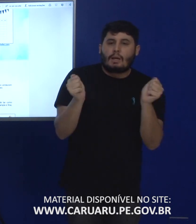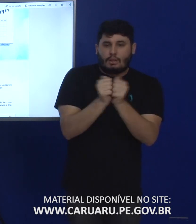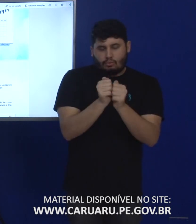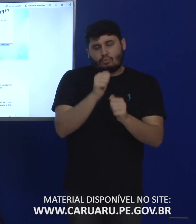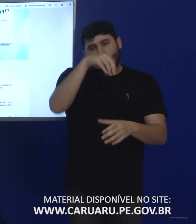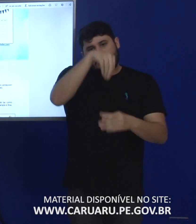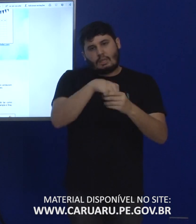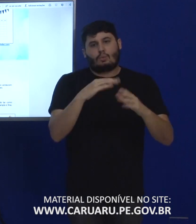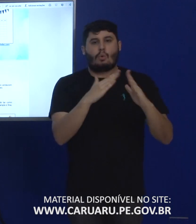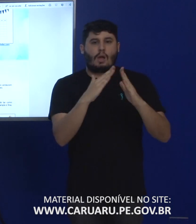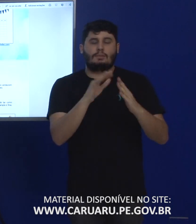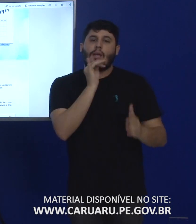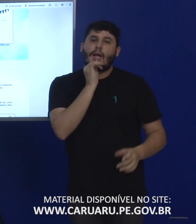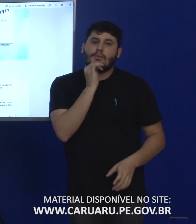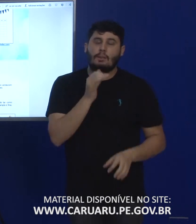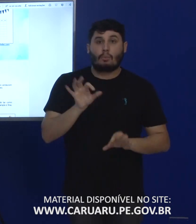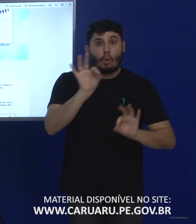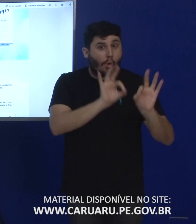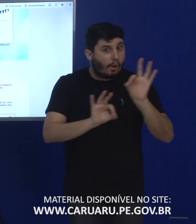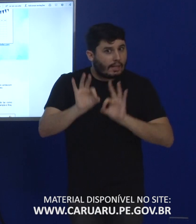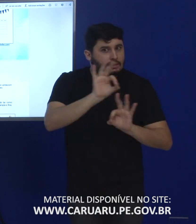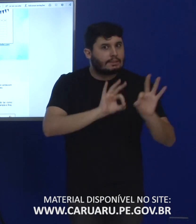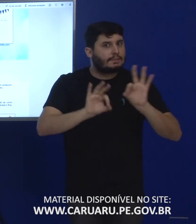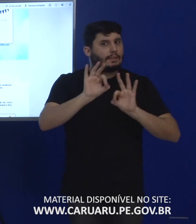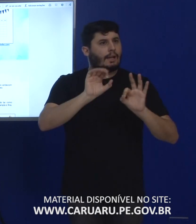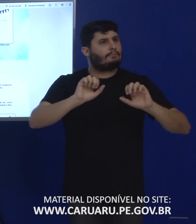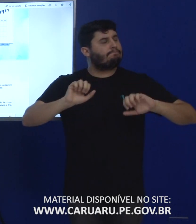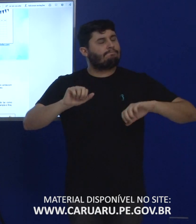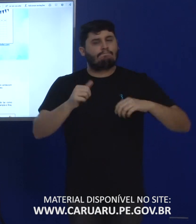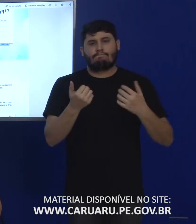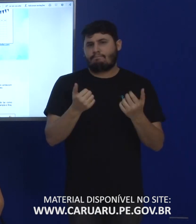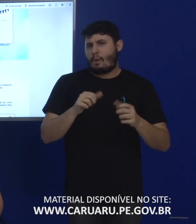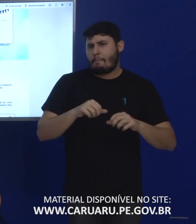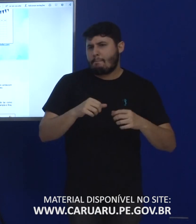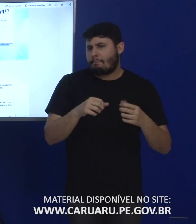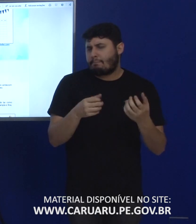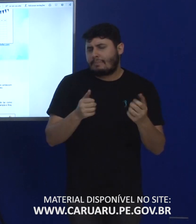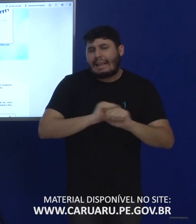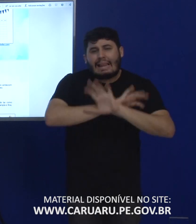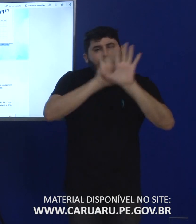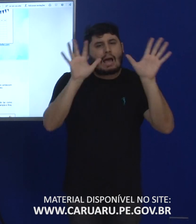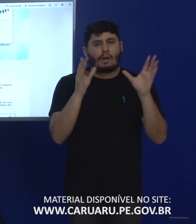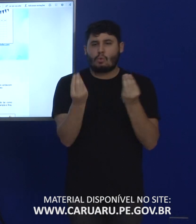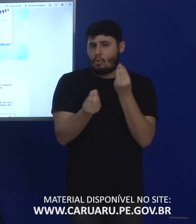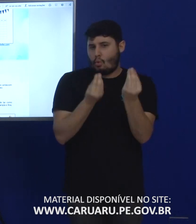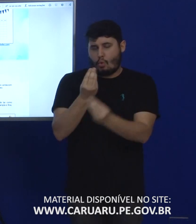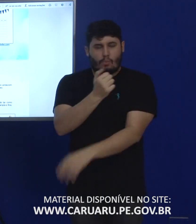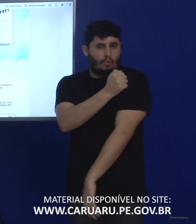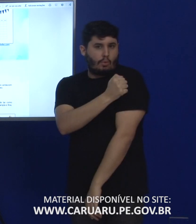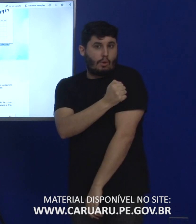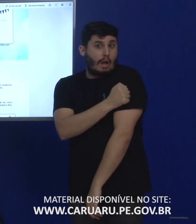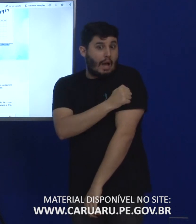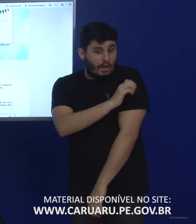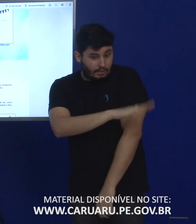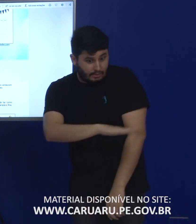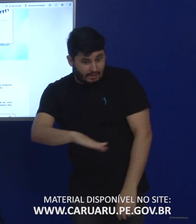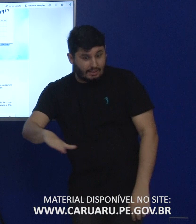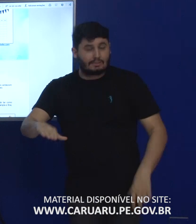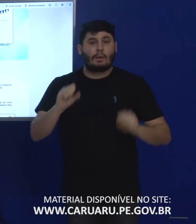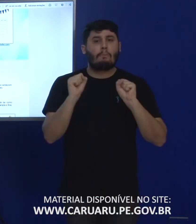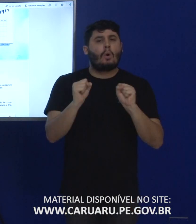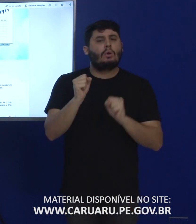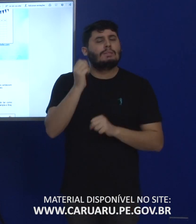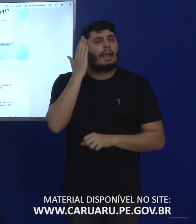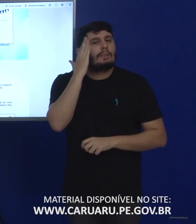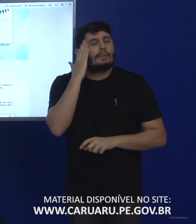tentando explicar para eles de maneira clara, numa linguagem acessível, como é que cada criança pode compreender o porquê